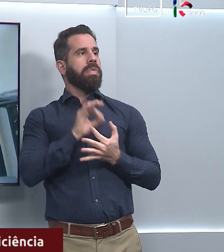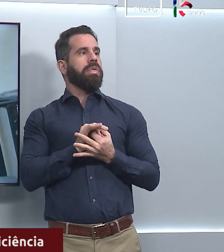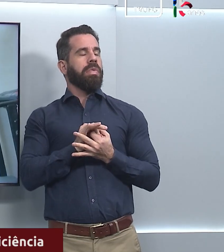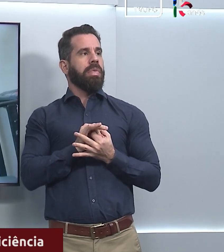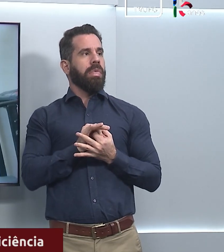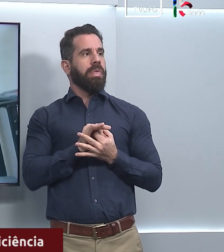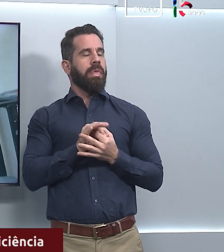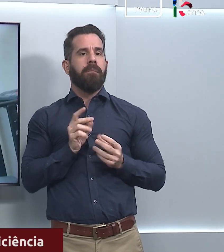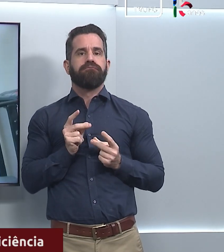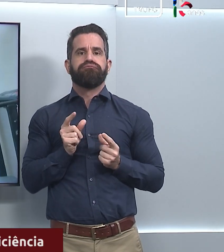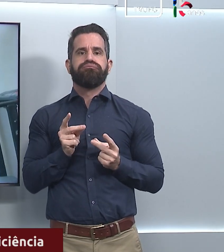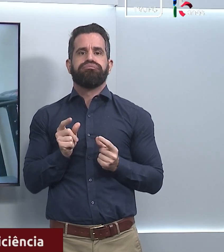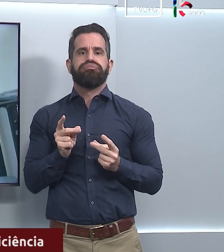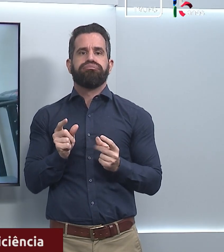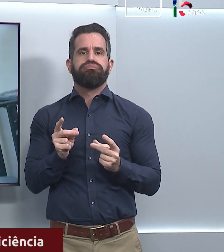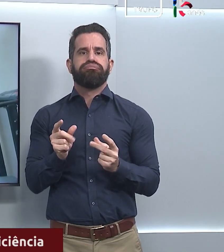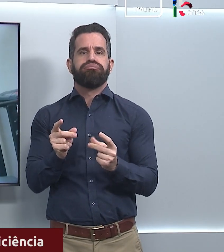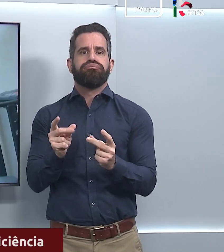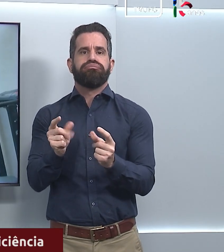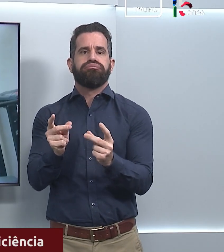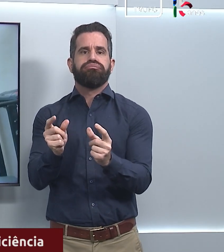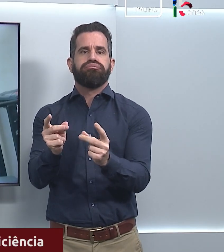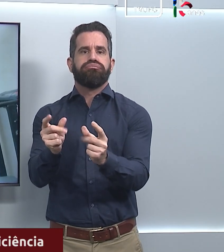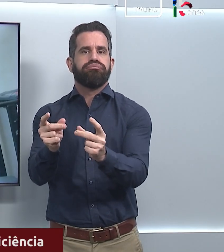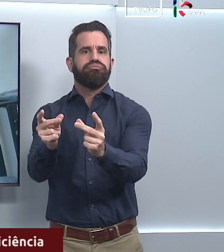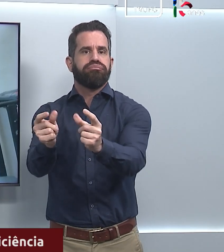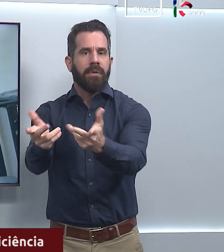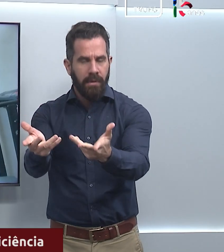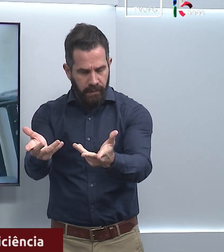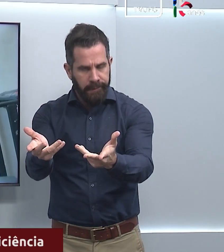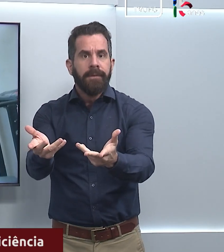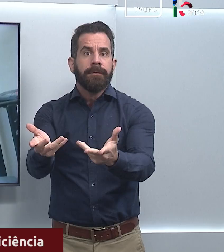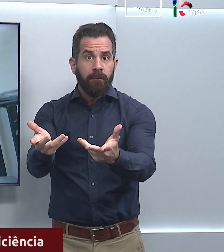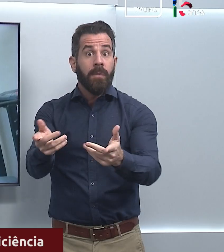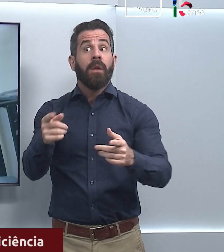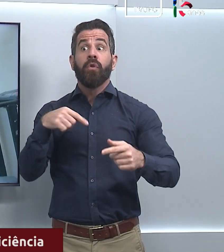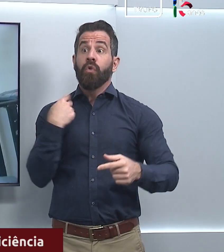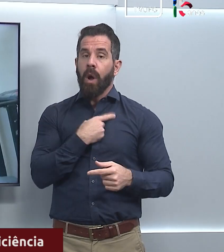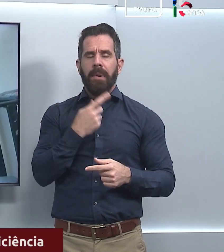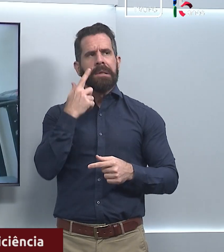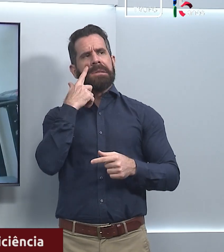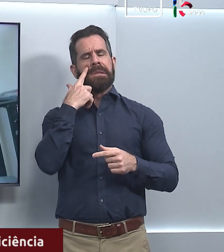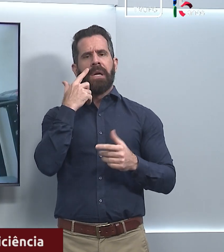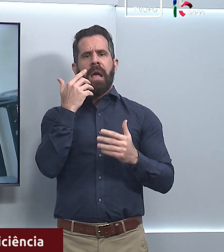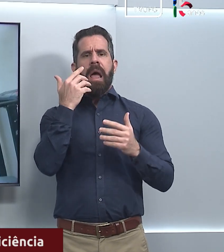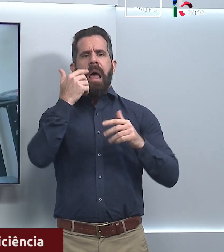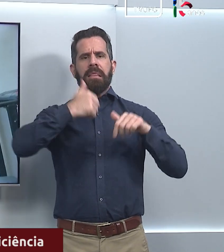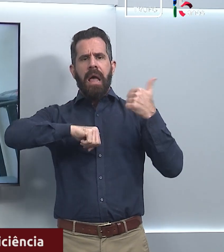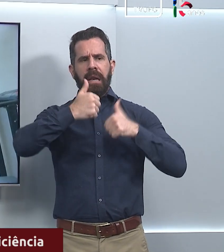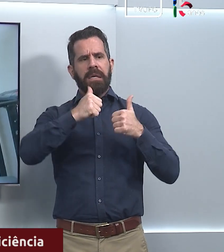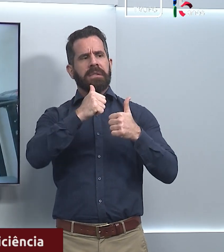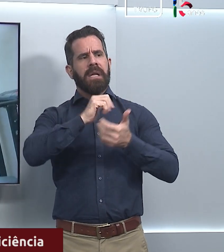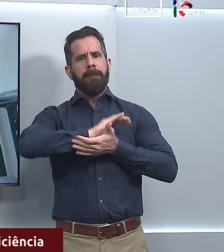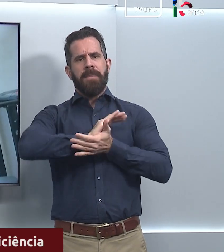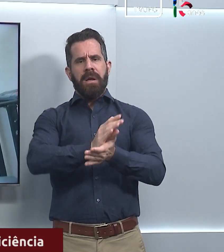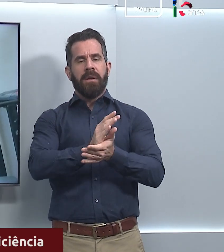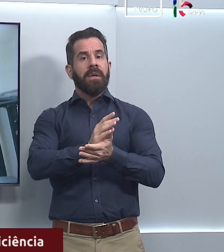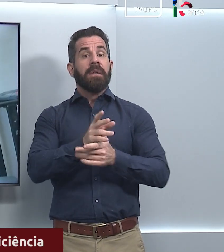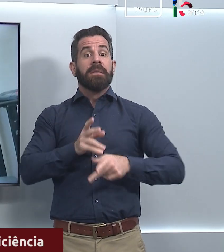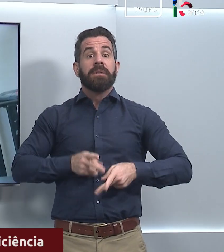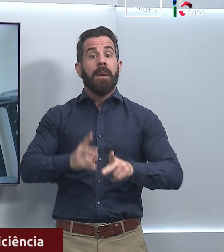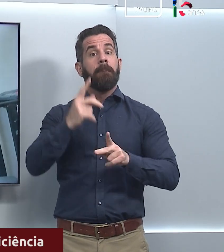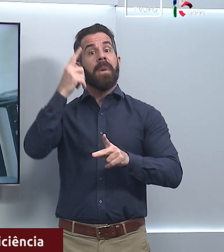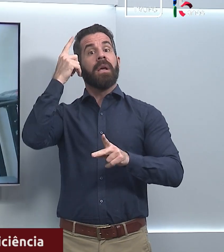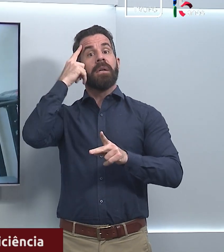infinito. Então, a gente tem que analisar os preconceitos sempre nessa perspectiva da